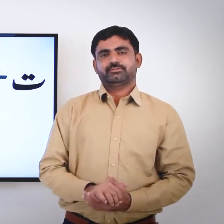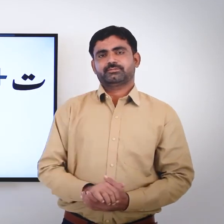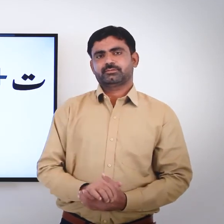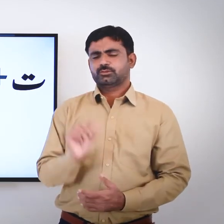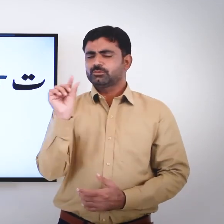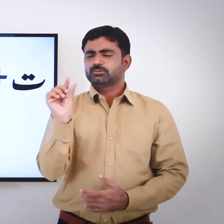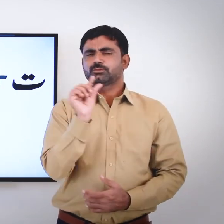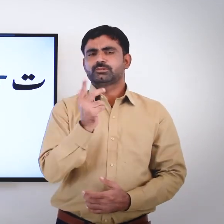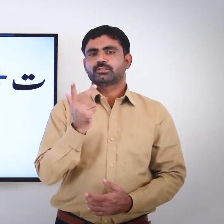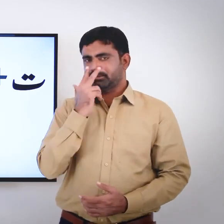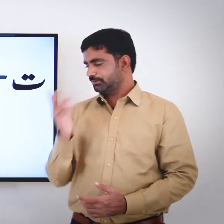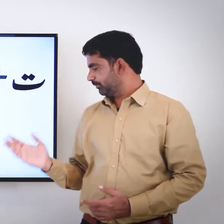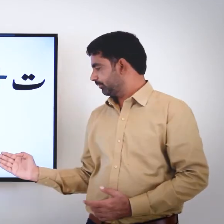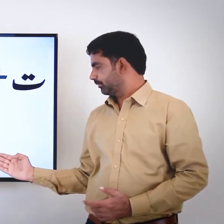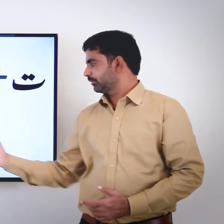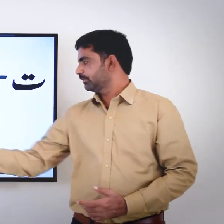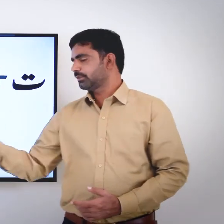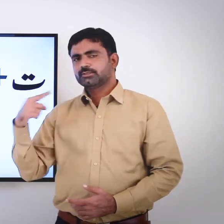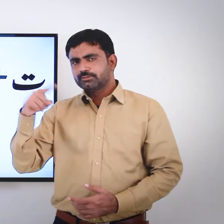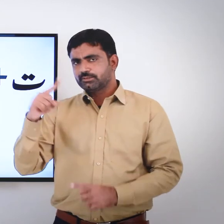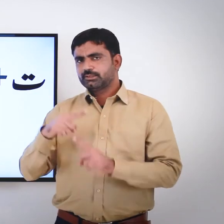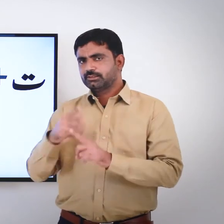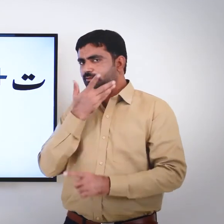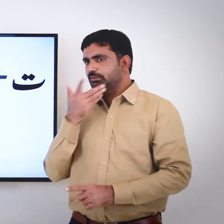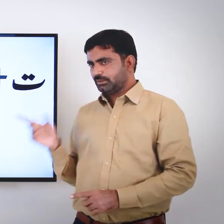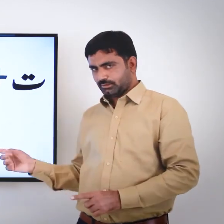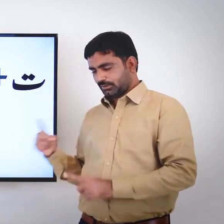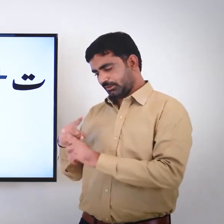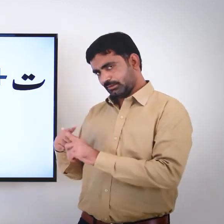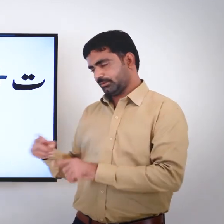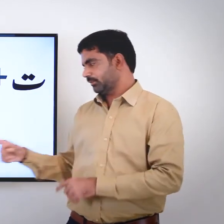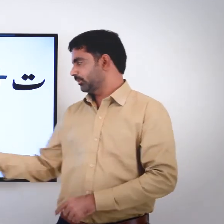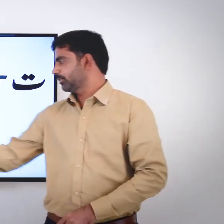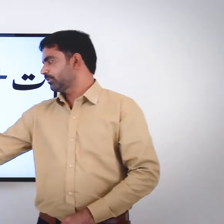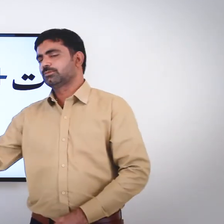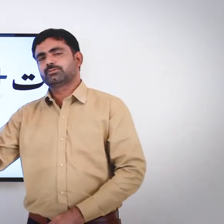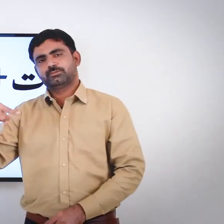برابر ہو یا تو، ان دونوں میں سے کون سا درست ہے؟